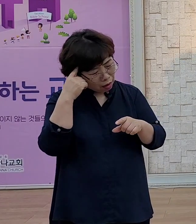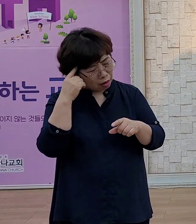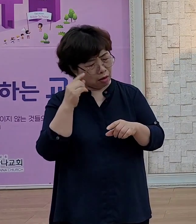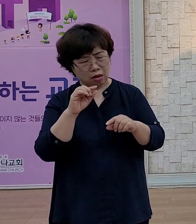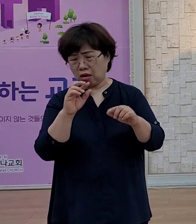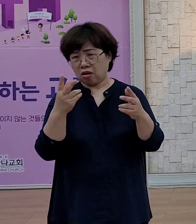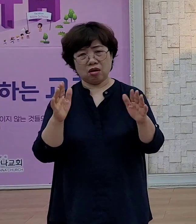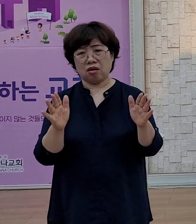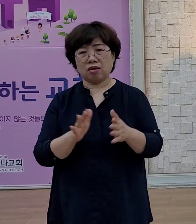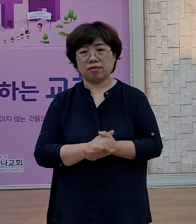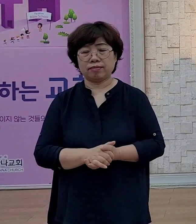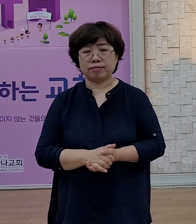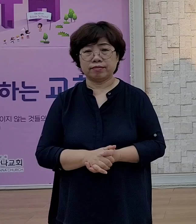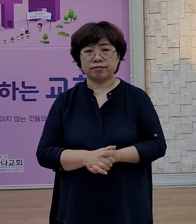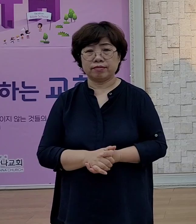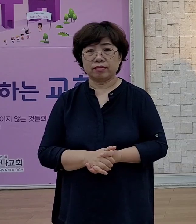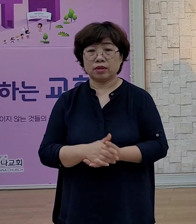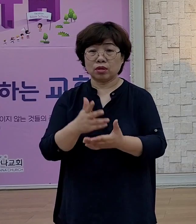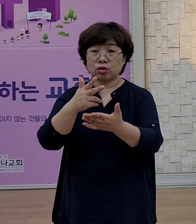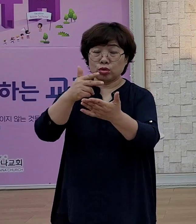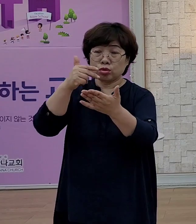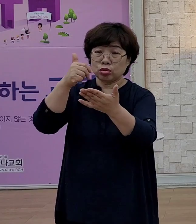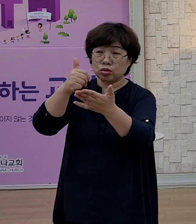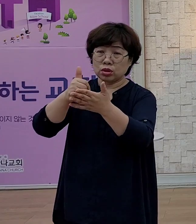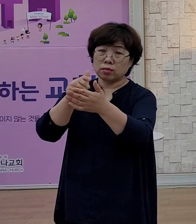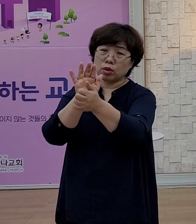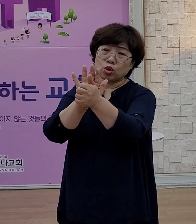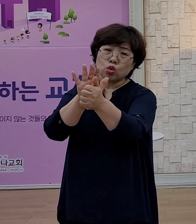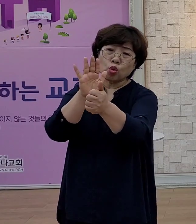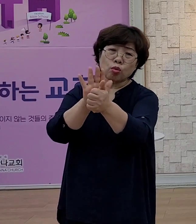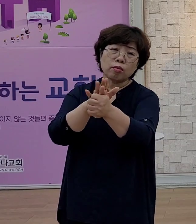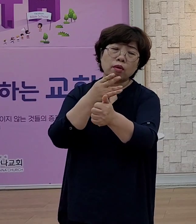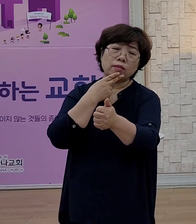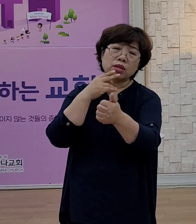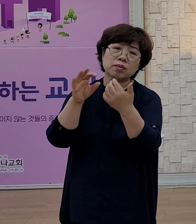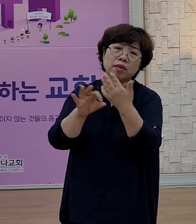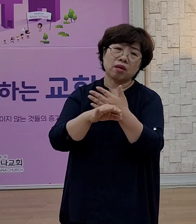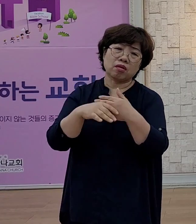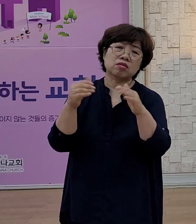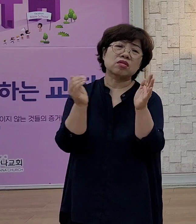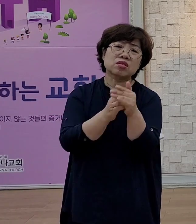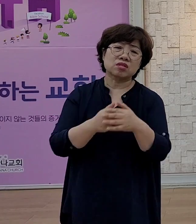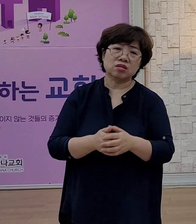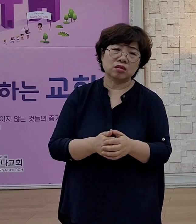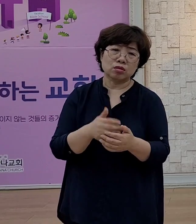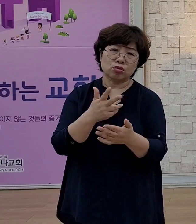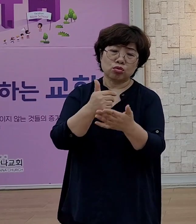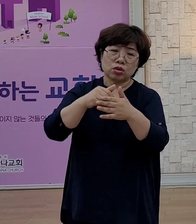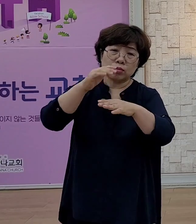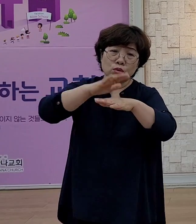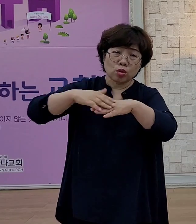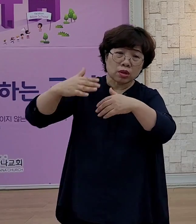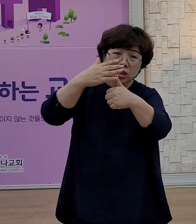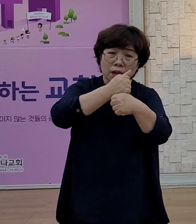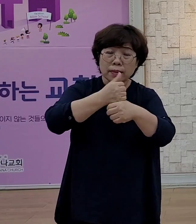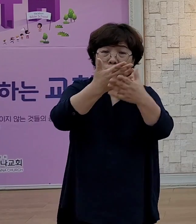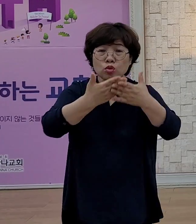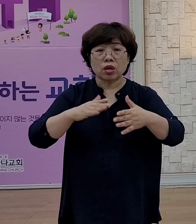참말이에요. 주님이 도와주시고 주님이 손잡아주시고.